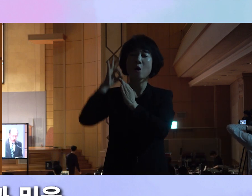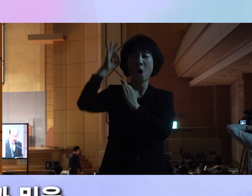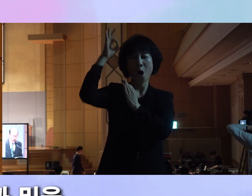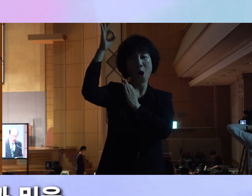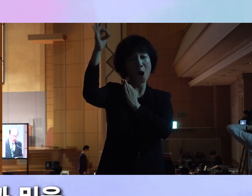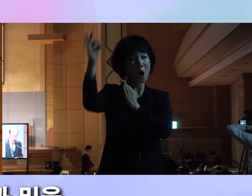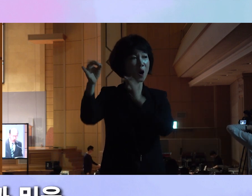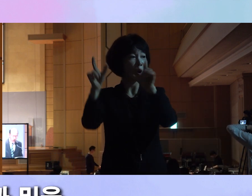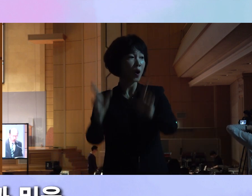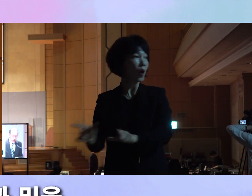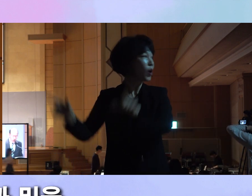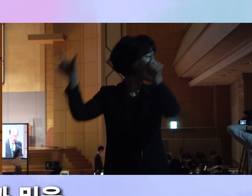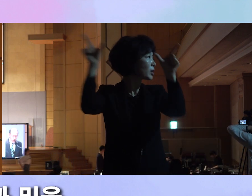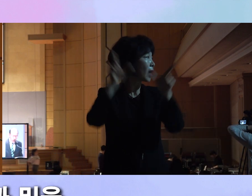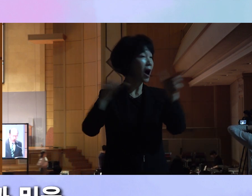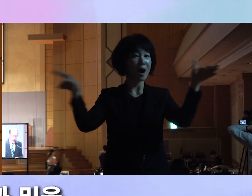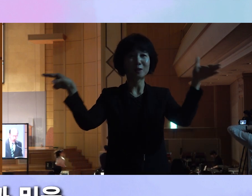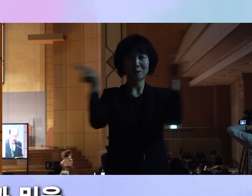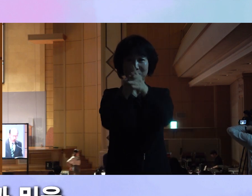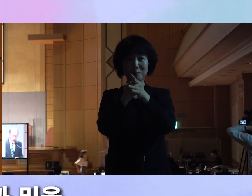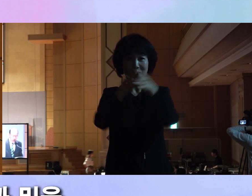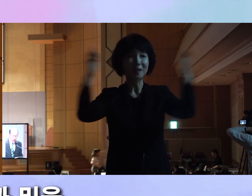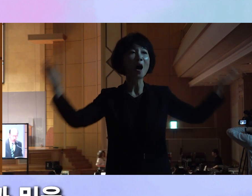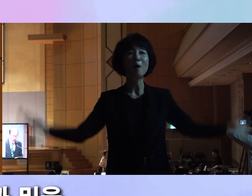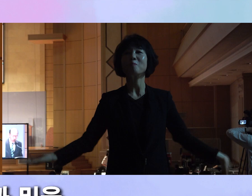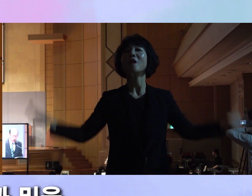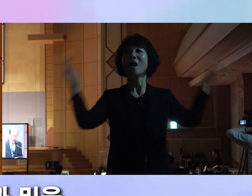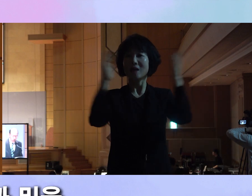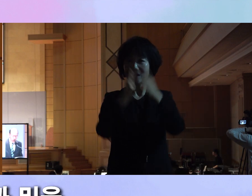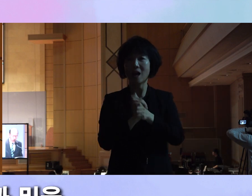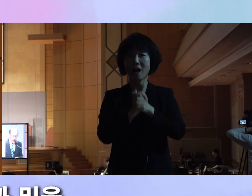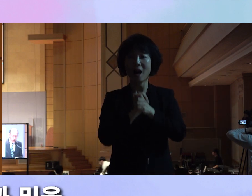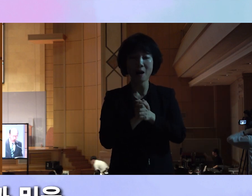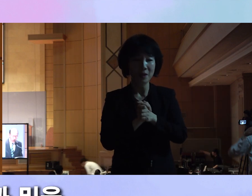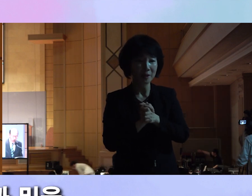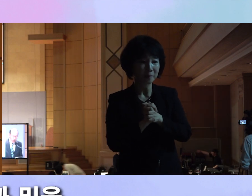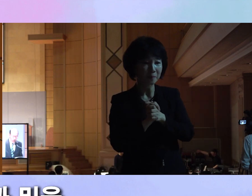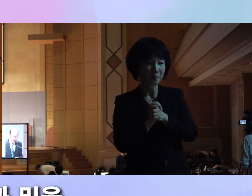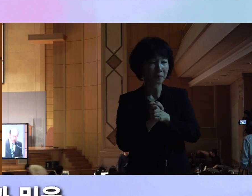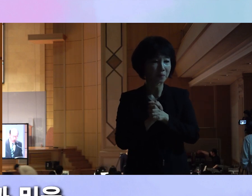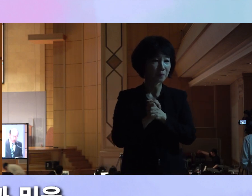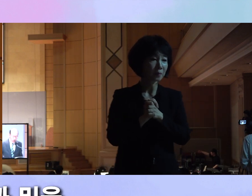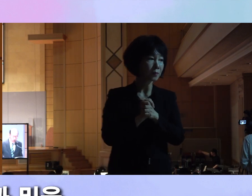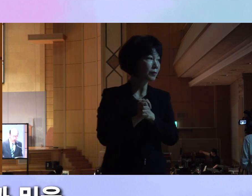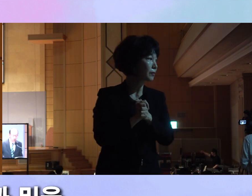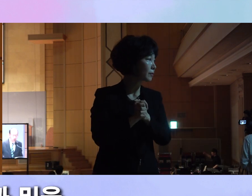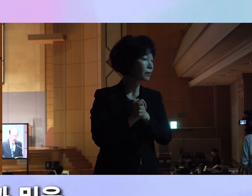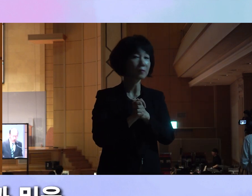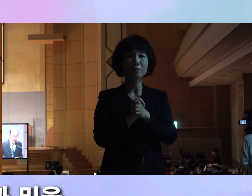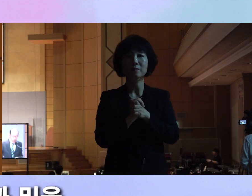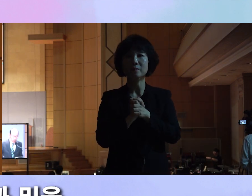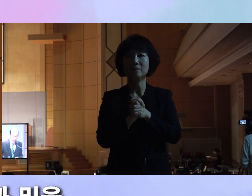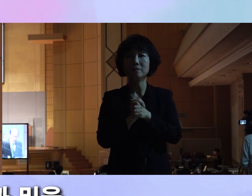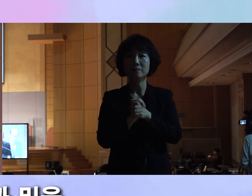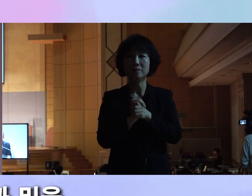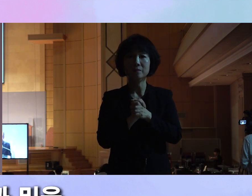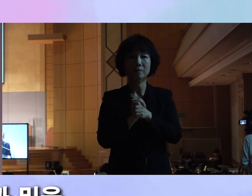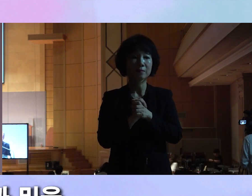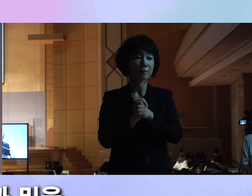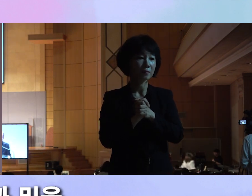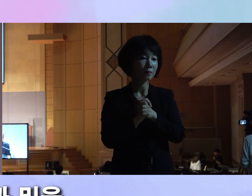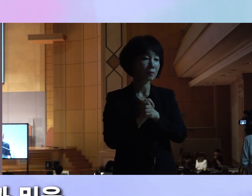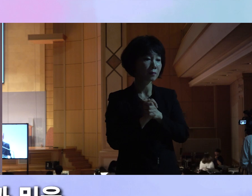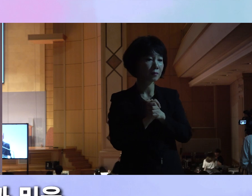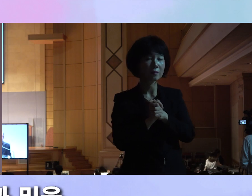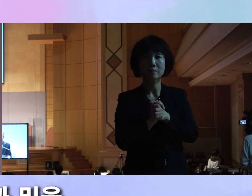다시 사는 것과 영원히 사는 것을 믿사옵나이다. 아멘. 교회학교